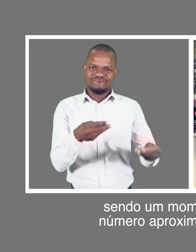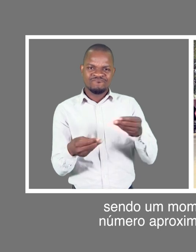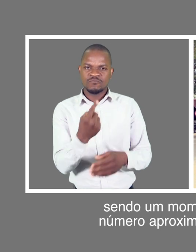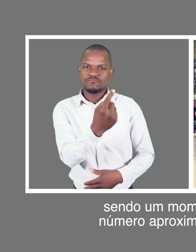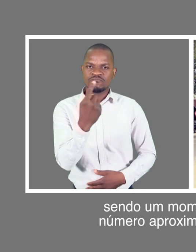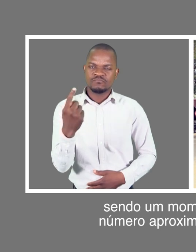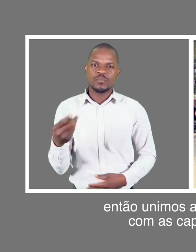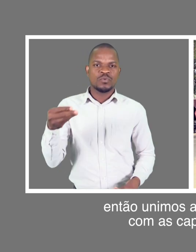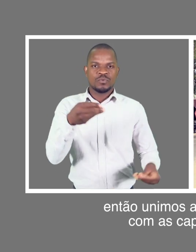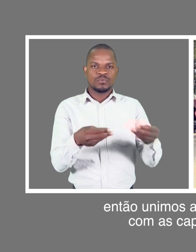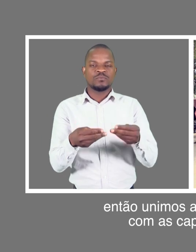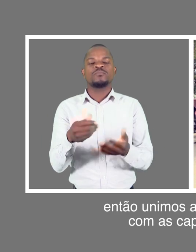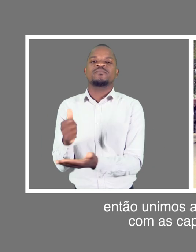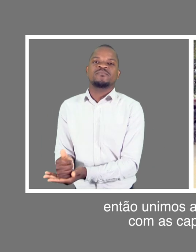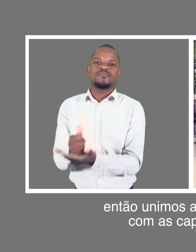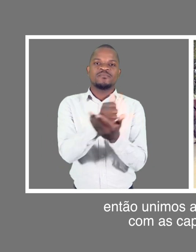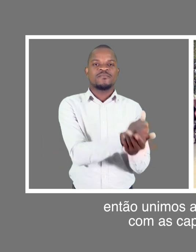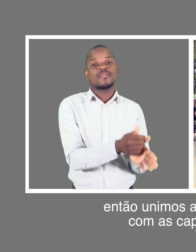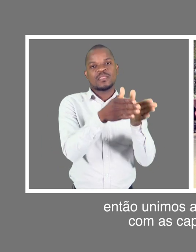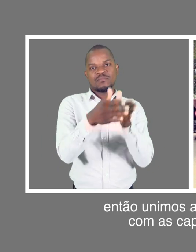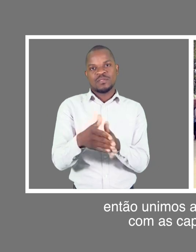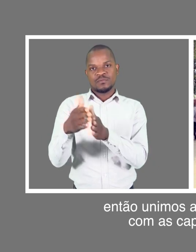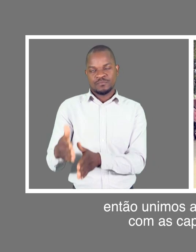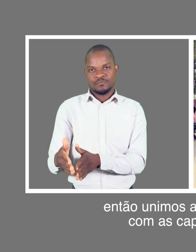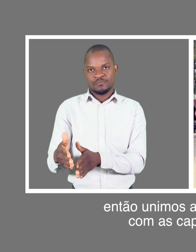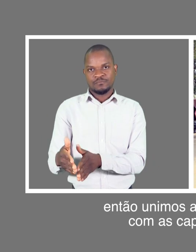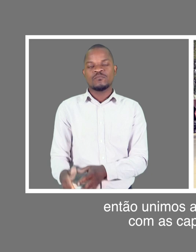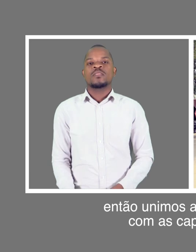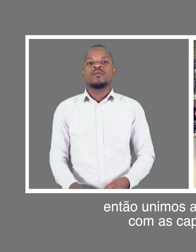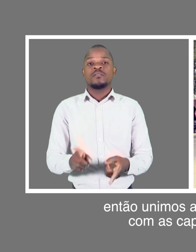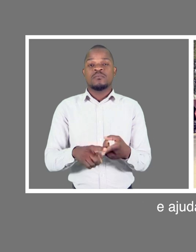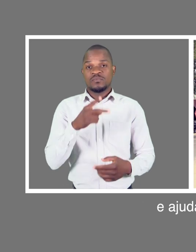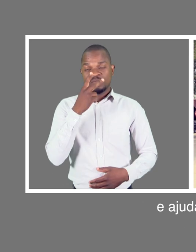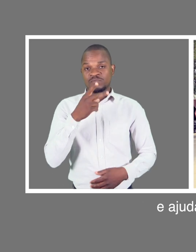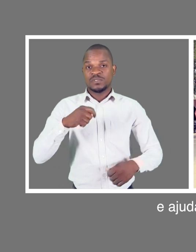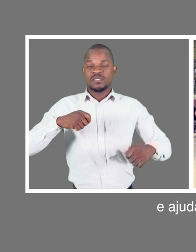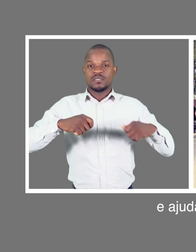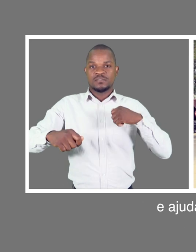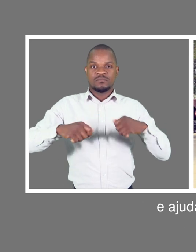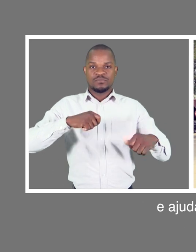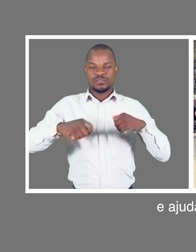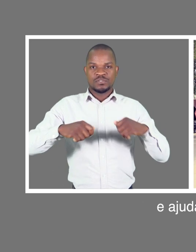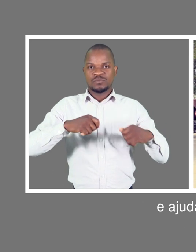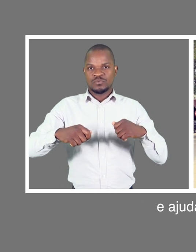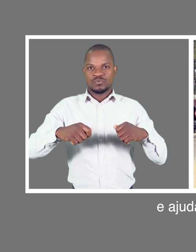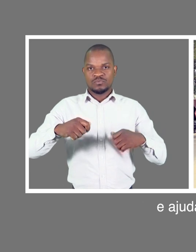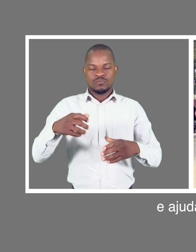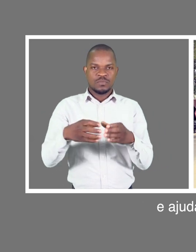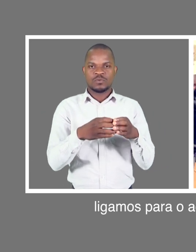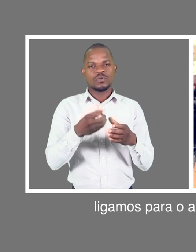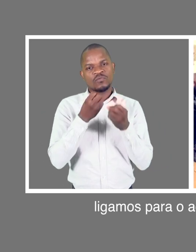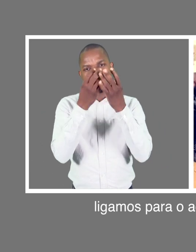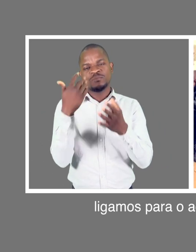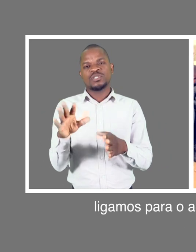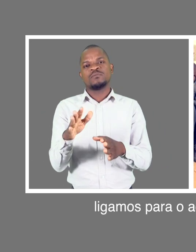aproximado a mil tal motoqueiros. Então, nós unimos a nossa força, de acordo com as capacidades de cada um, e ajudamos as pessoas.